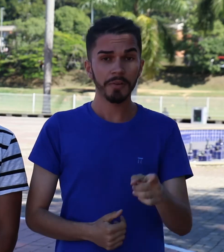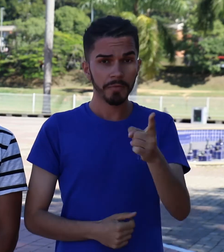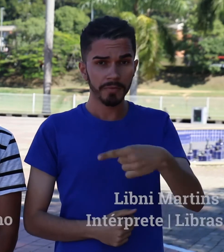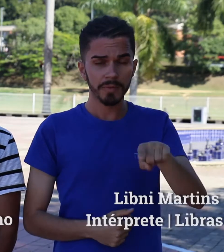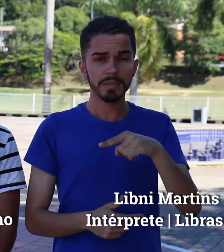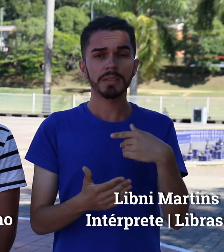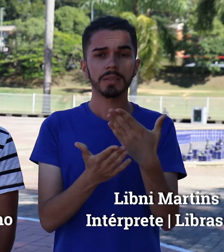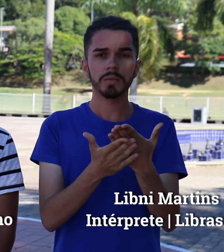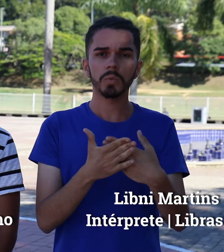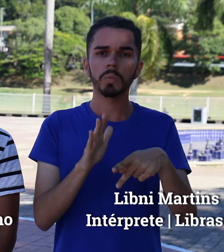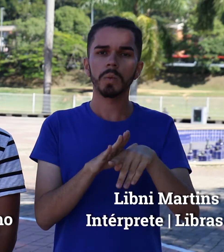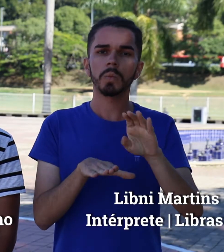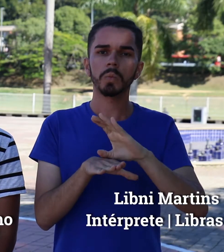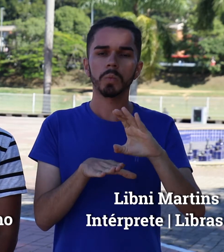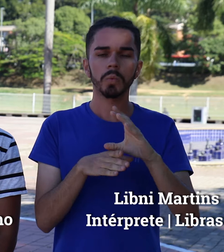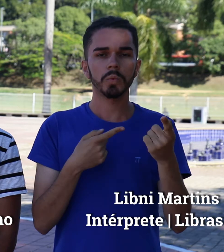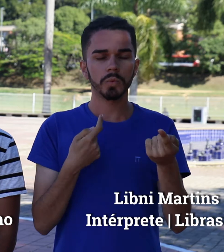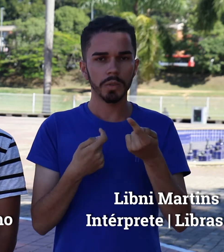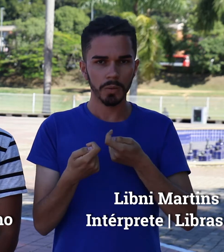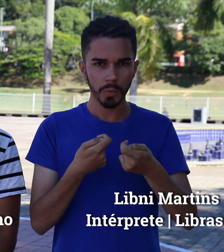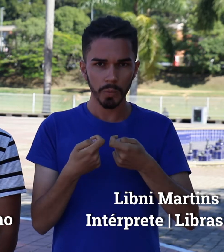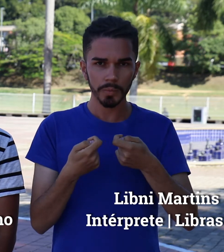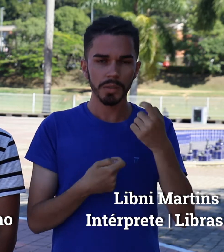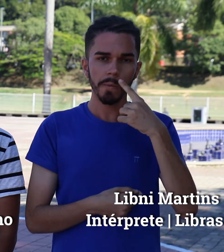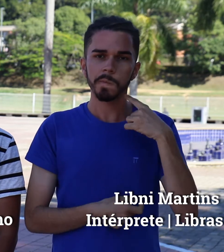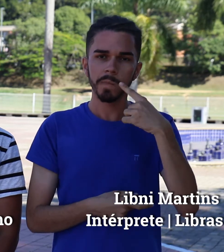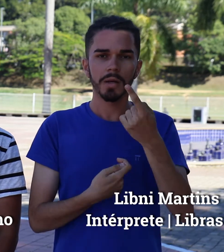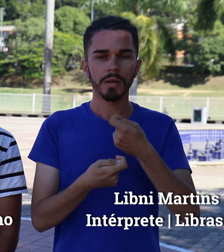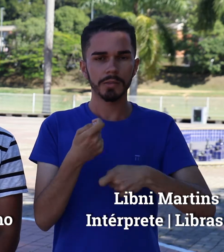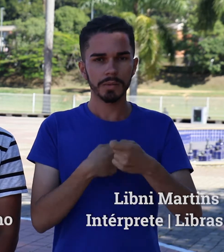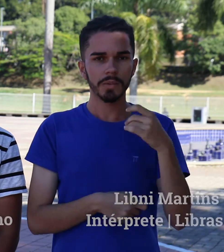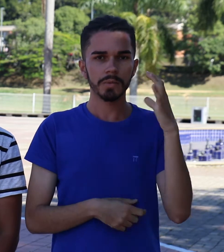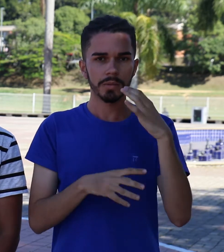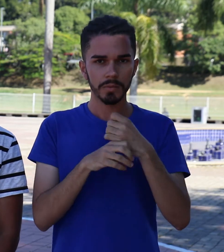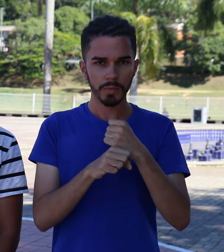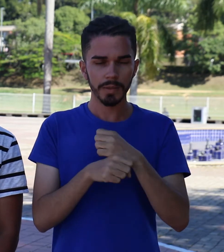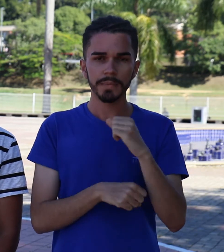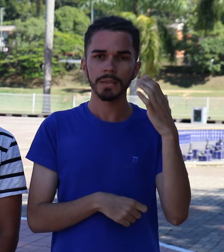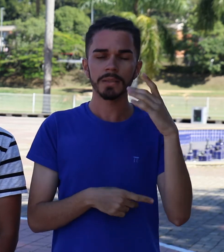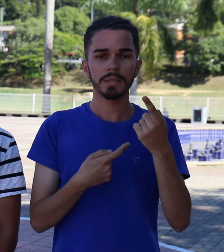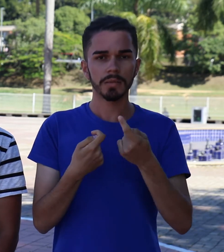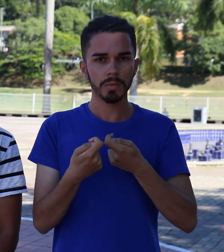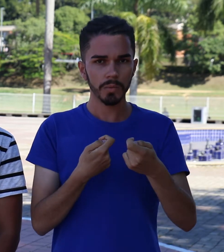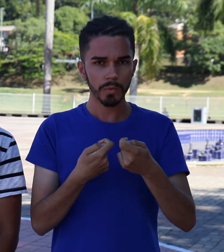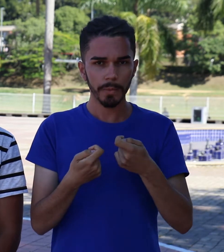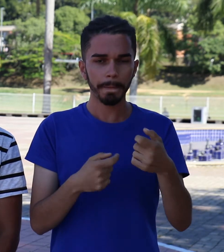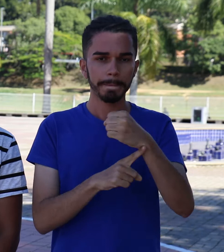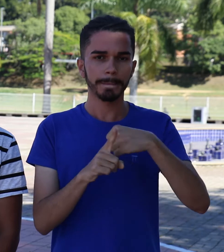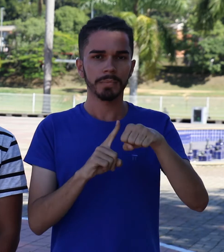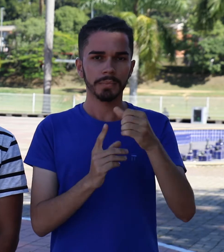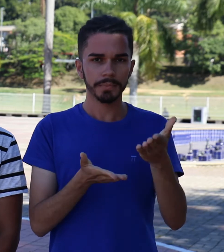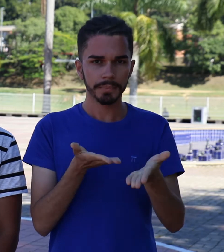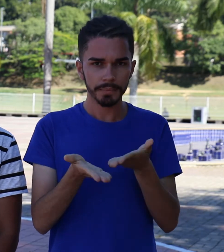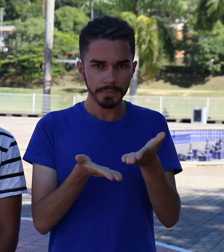Atenção aos estudantes dos cursos de Economia, Direito, Administração, Ciências Contábeis, Ciências Econômicas, Serviço